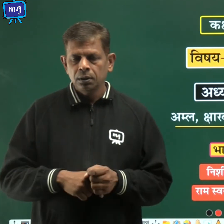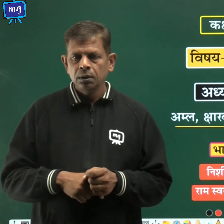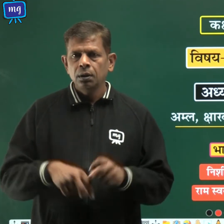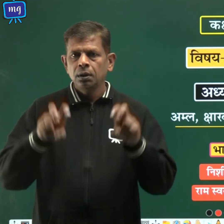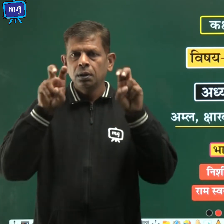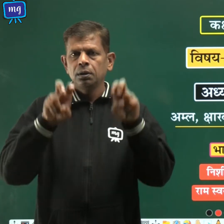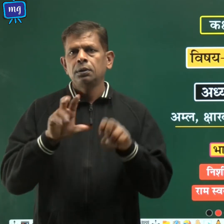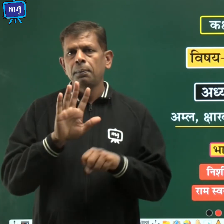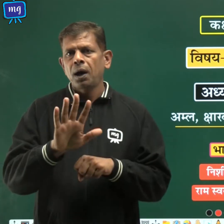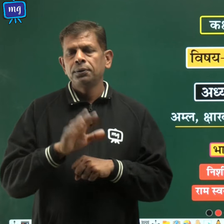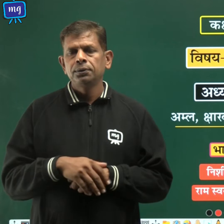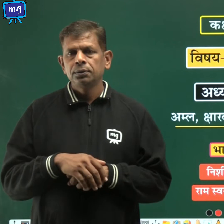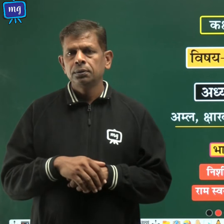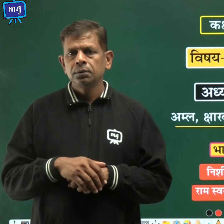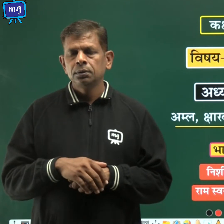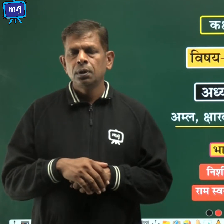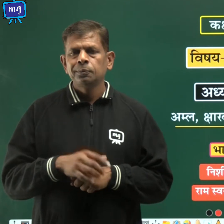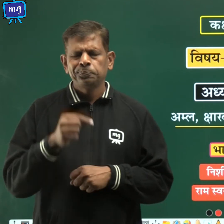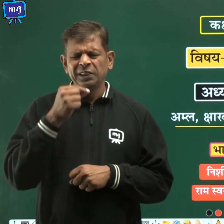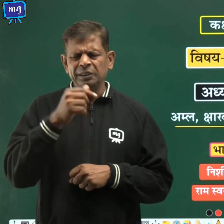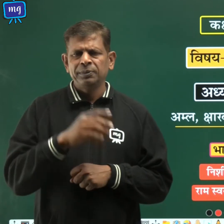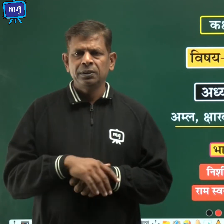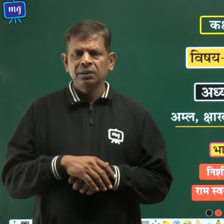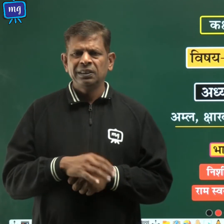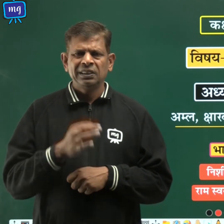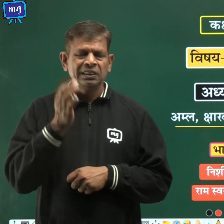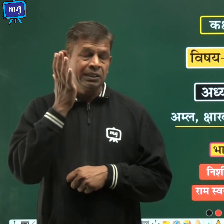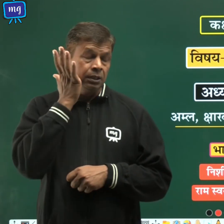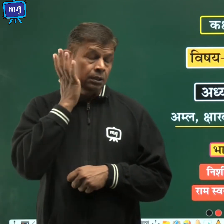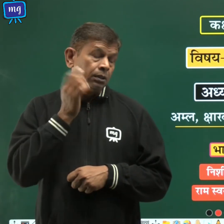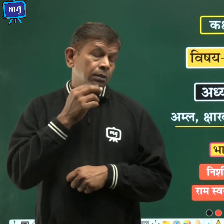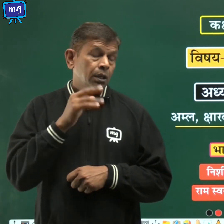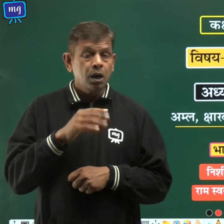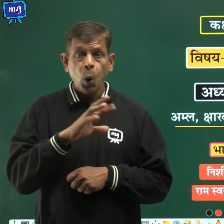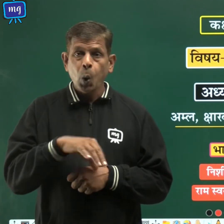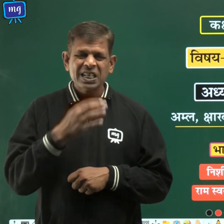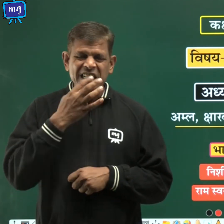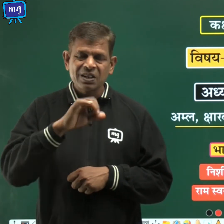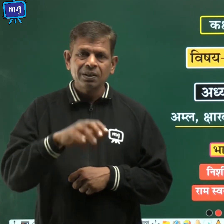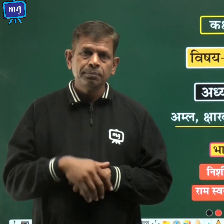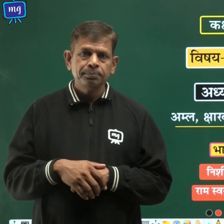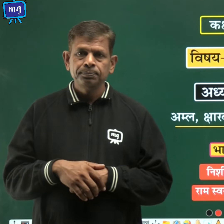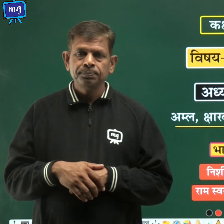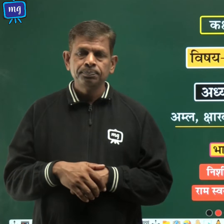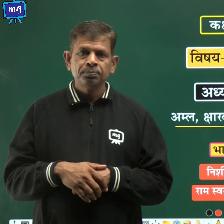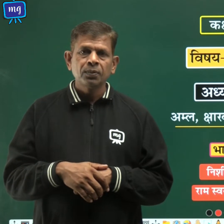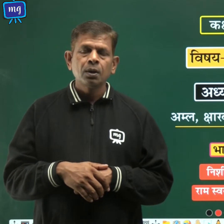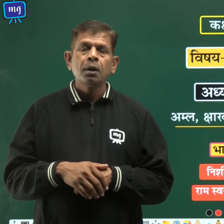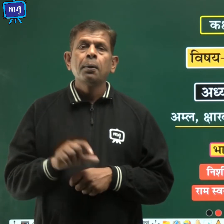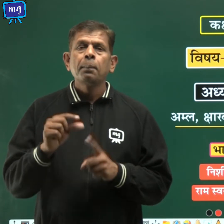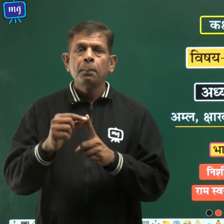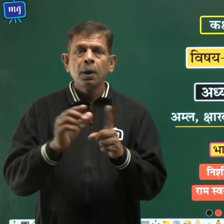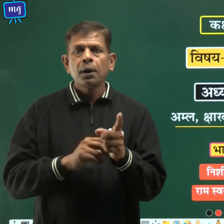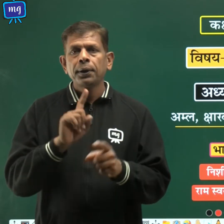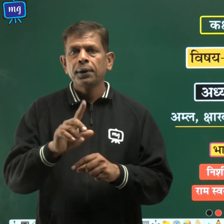अध्याय 5 अम्ल, क्षारक और लवण, भाग 1।